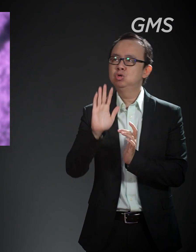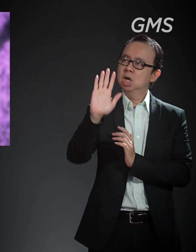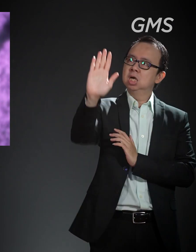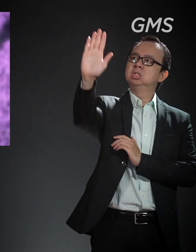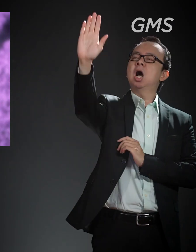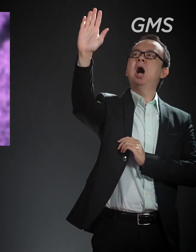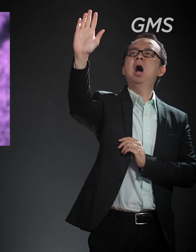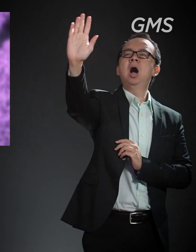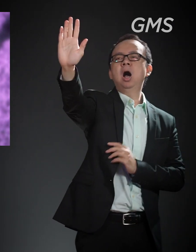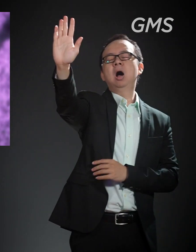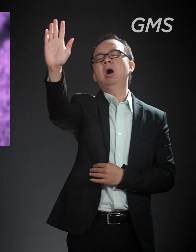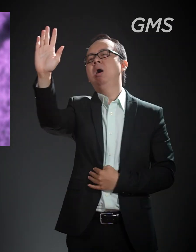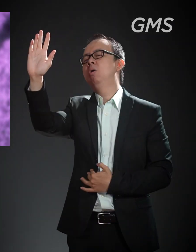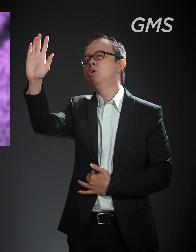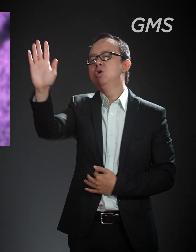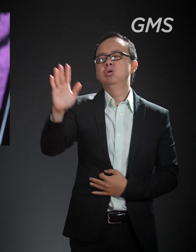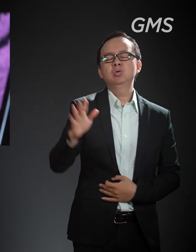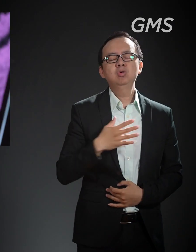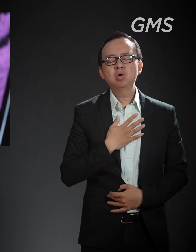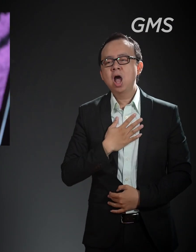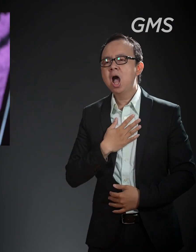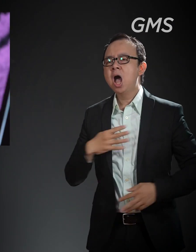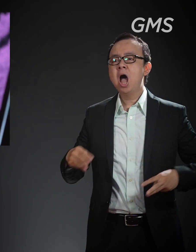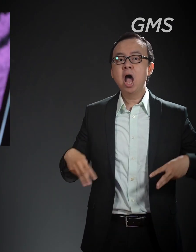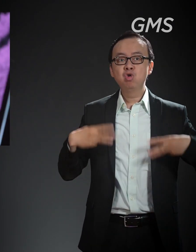Yesus, Engkau ku